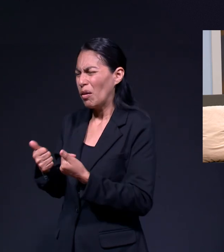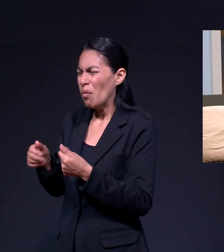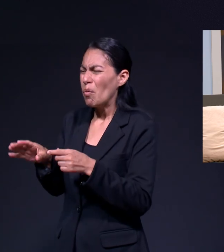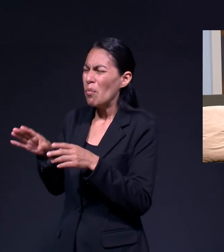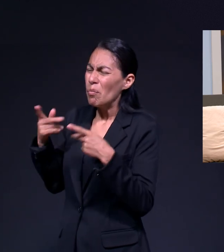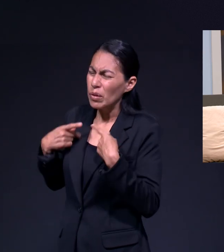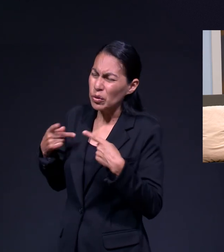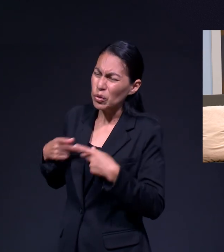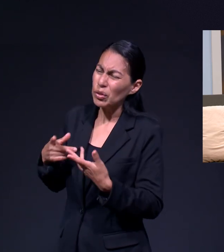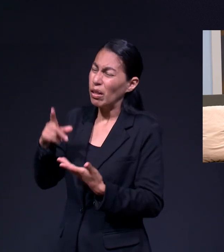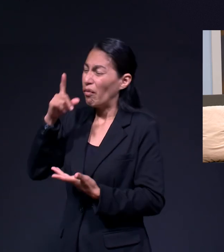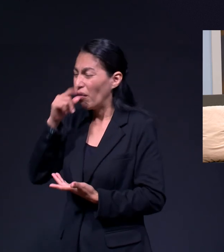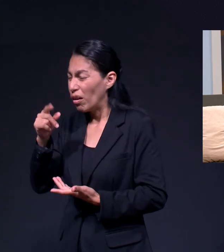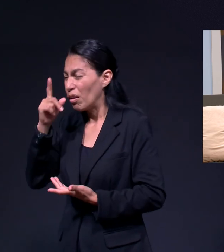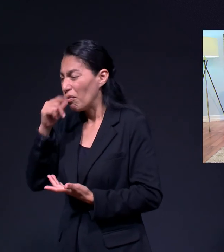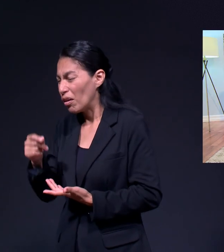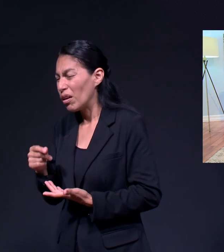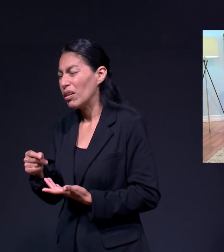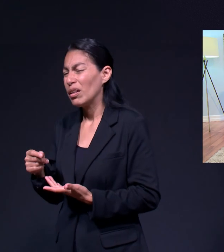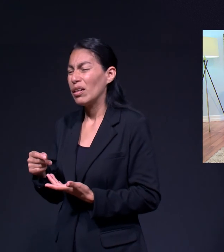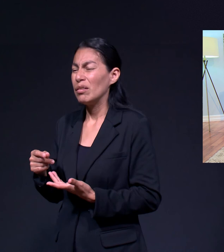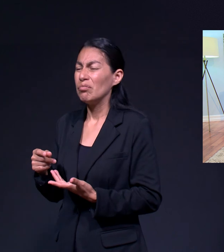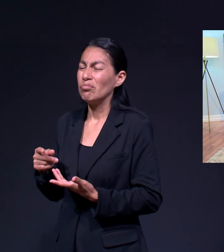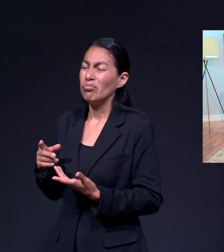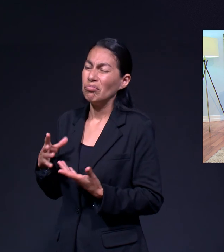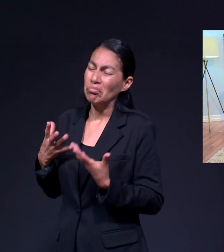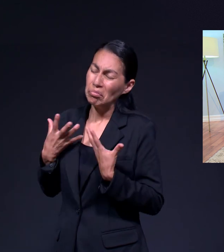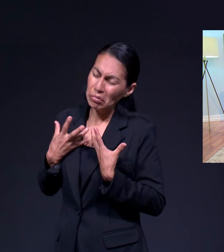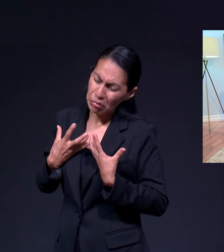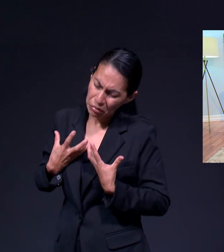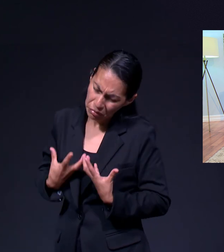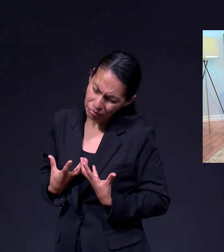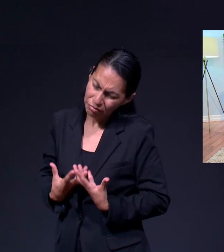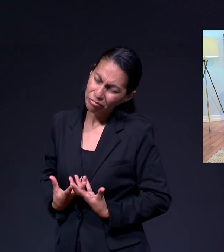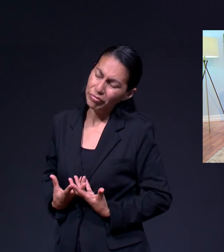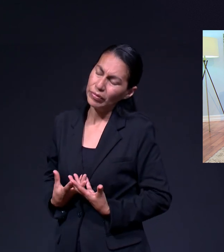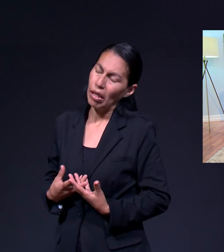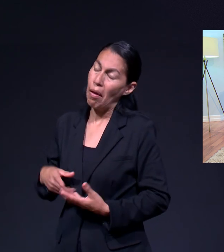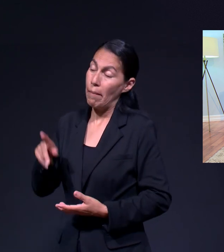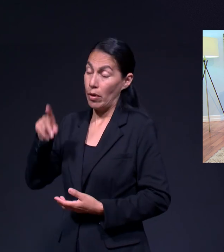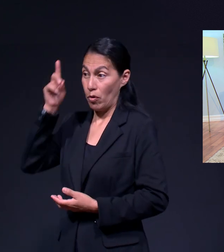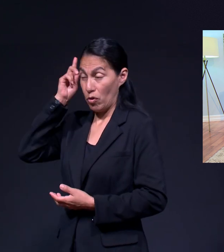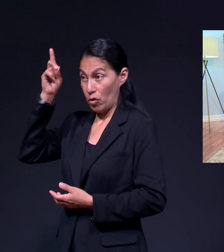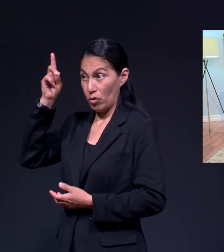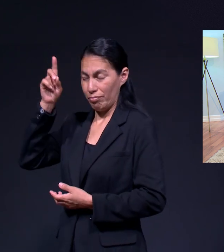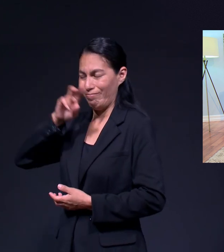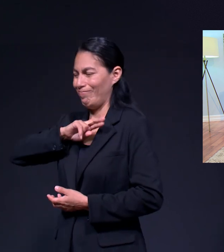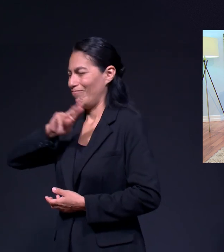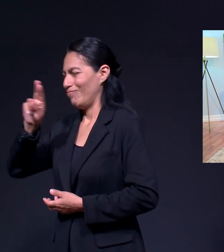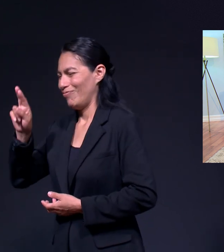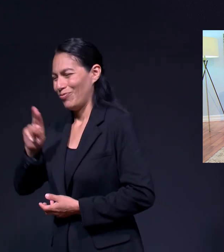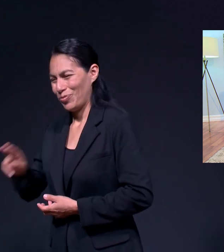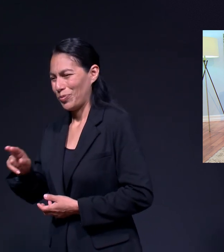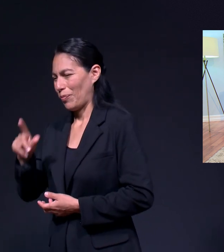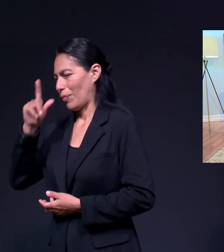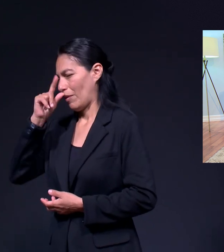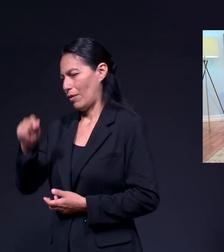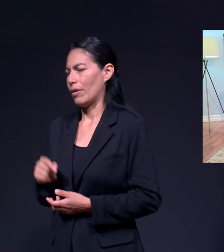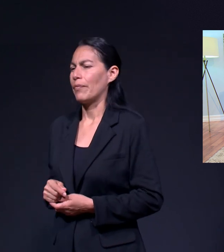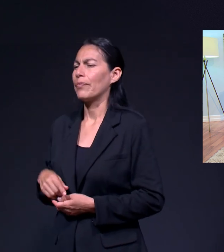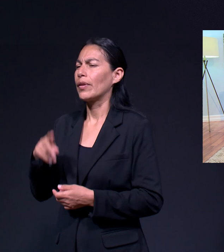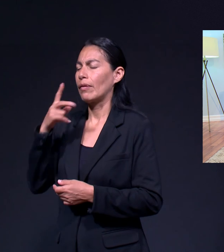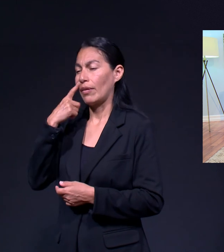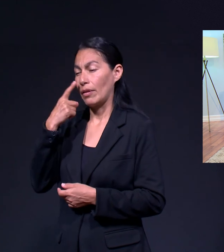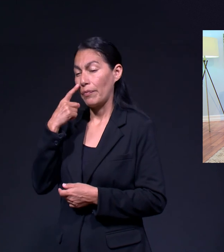fallarle a alguien no nos pueden decepcionar a nosotros pero hay alguien que no nos puede decepcionar y en ellas dios y precisamente números